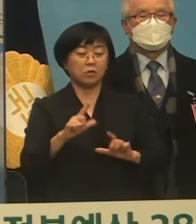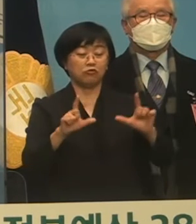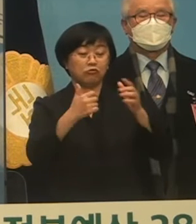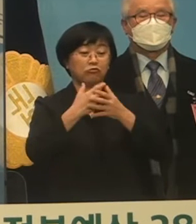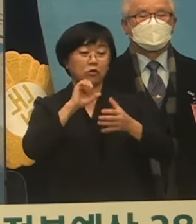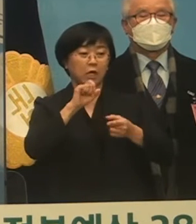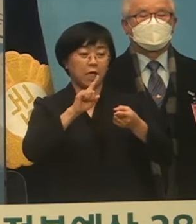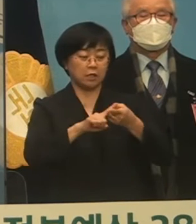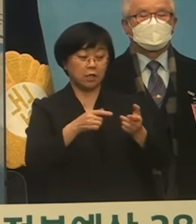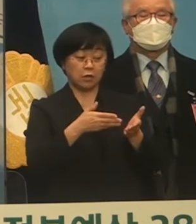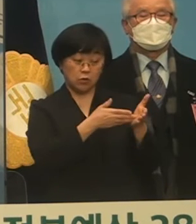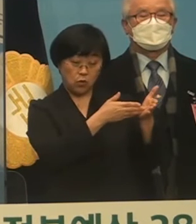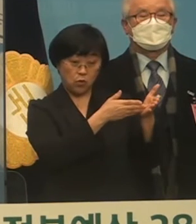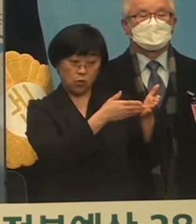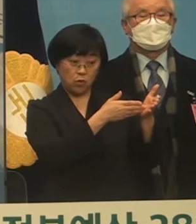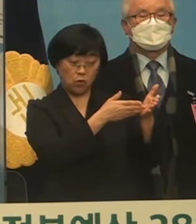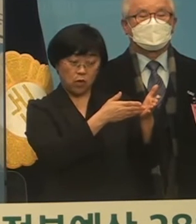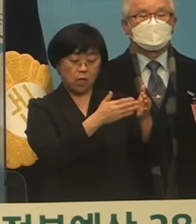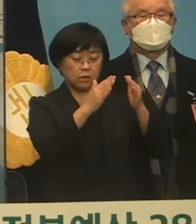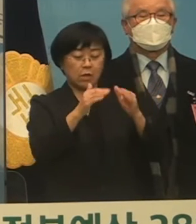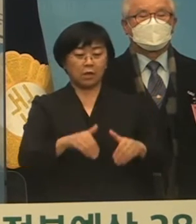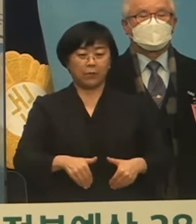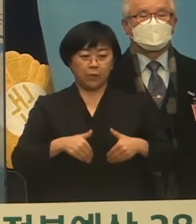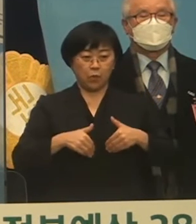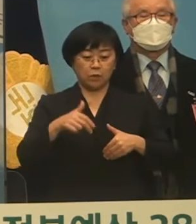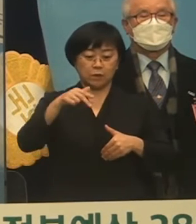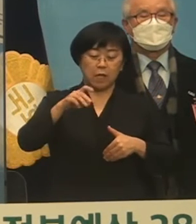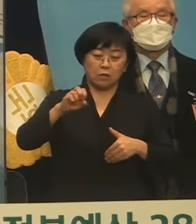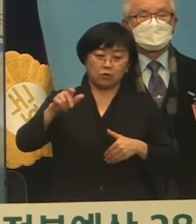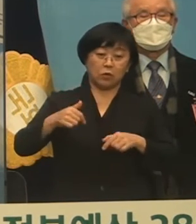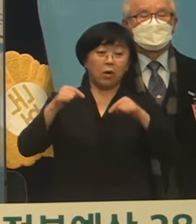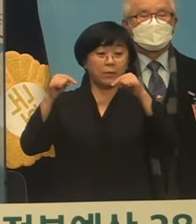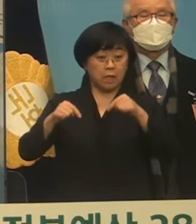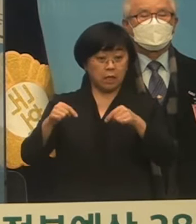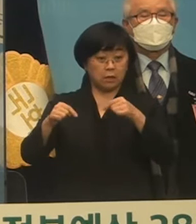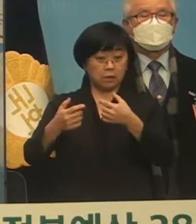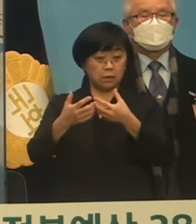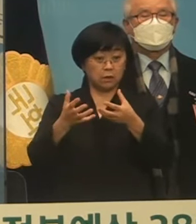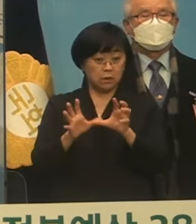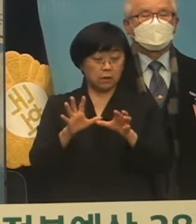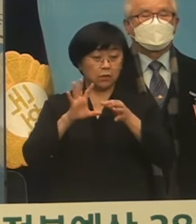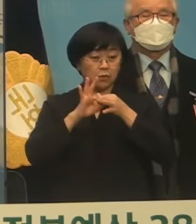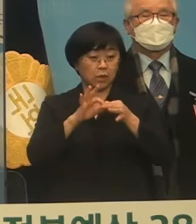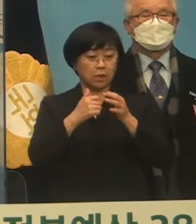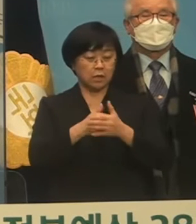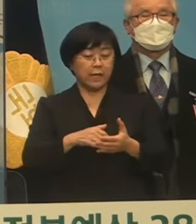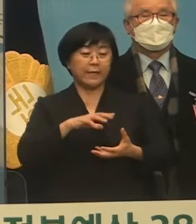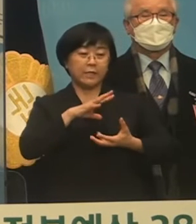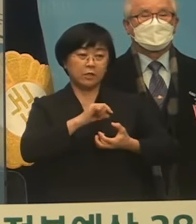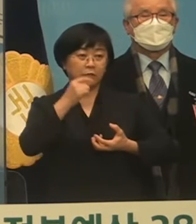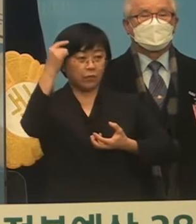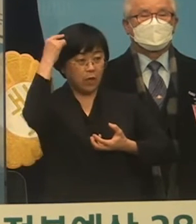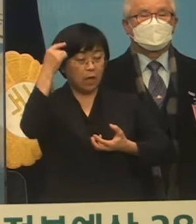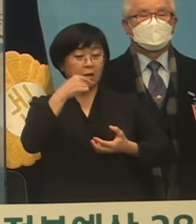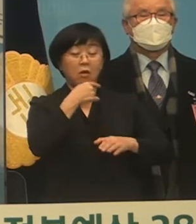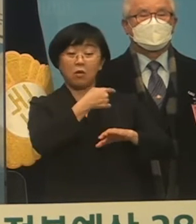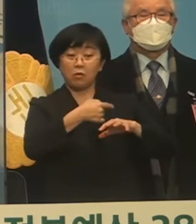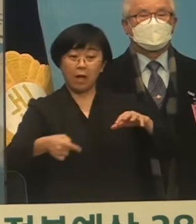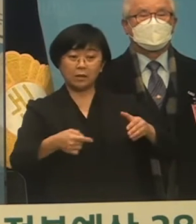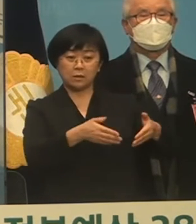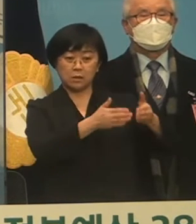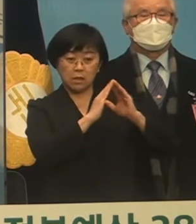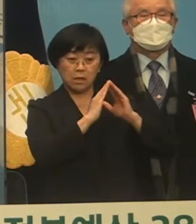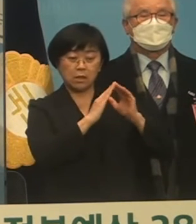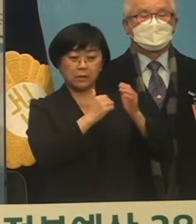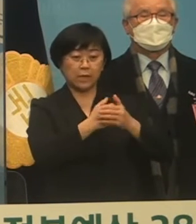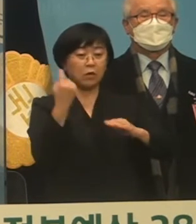국가예산 부대 의견을 존중하여 전라남도와 장성군과의 협의를 통해서 국립심리혈관센터 장성